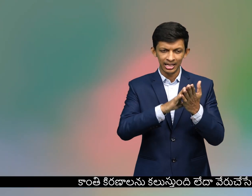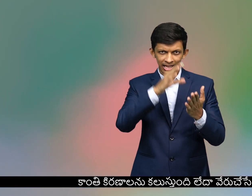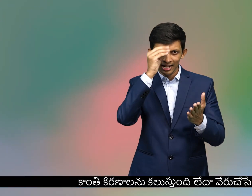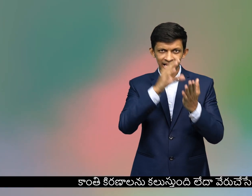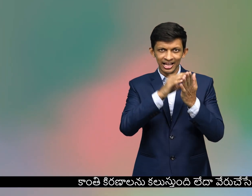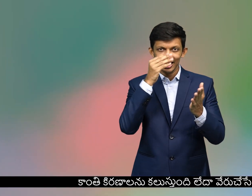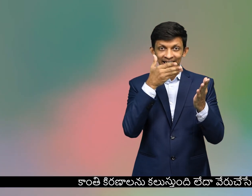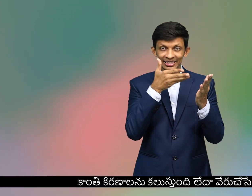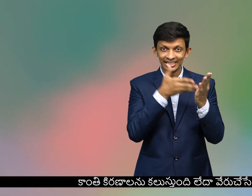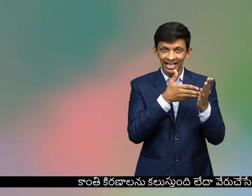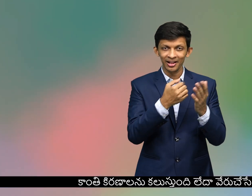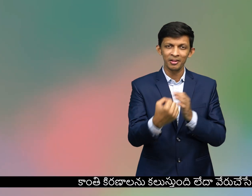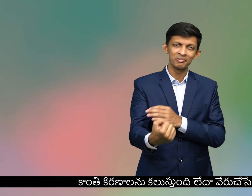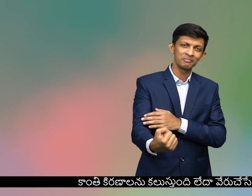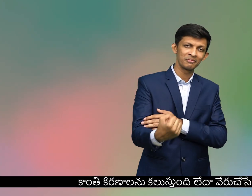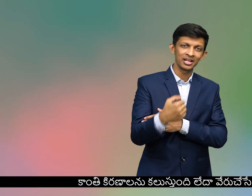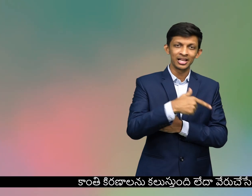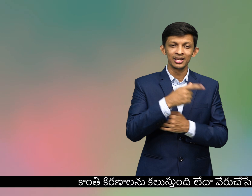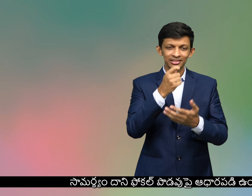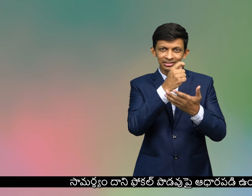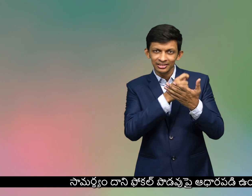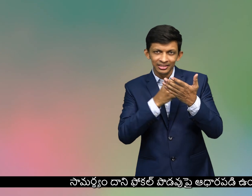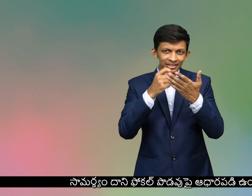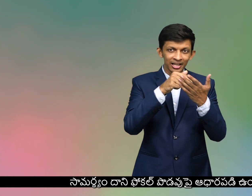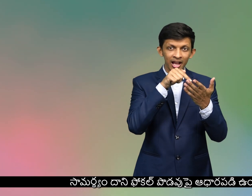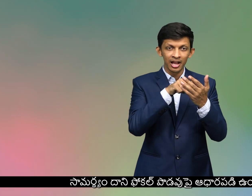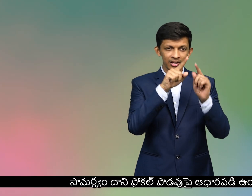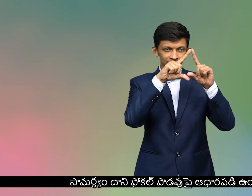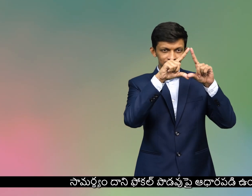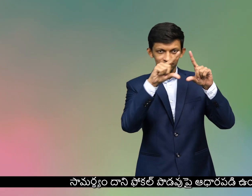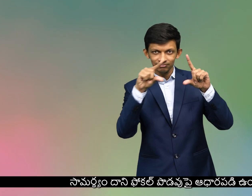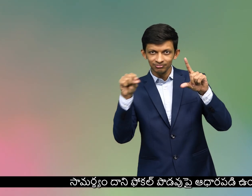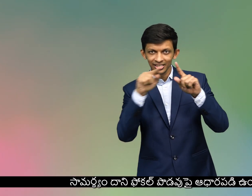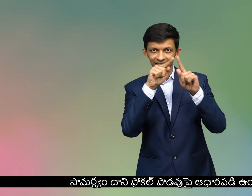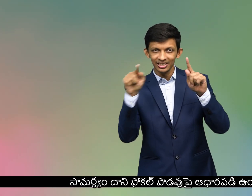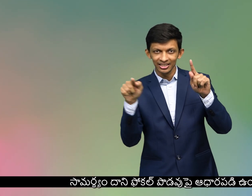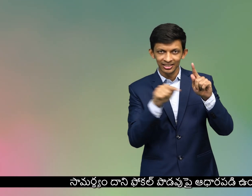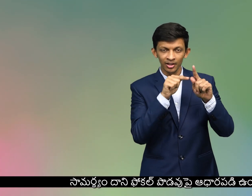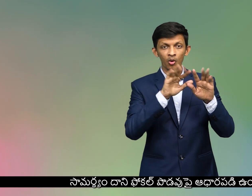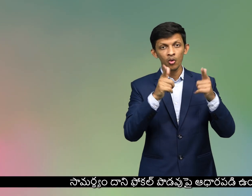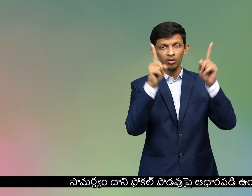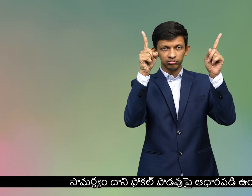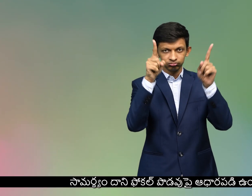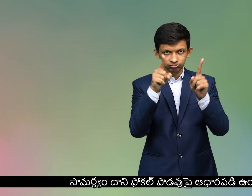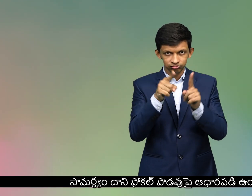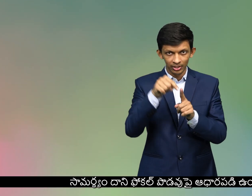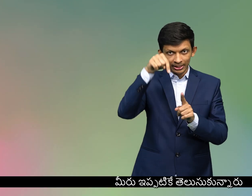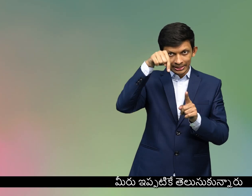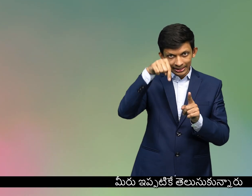కలుస్తుంది లేదా వేరు చేసే కటకం సామర్థ్యం దాని ఫోకల్ పొడవుపై ఆధారపడి ఉంటుందని మీరు ఇప్పటికే